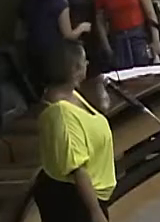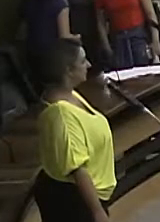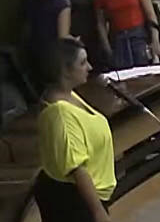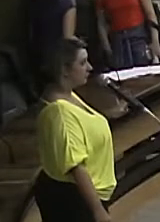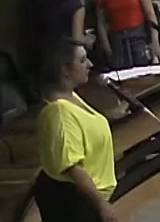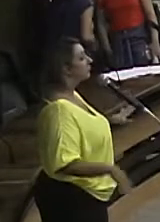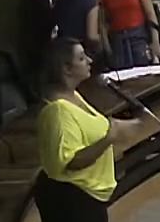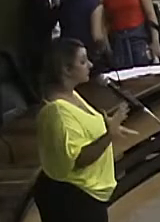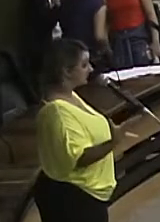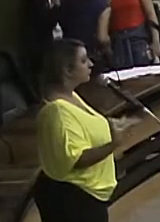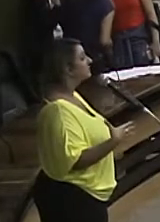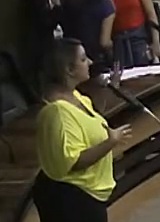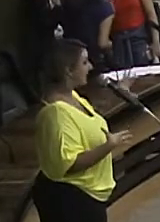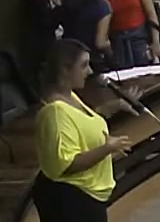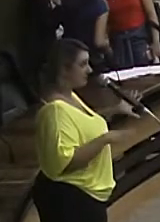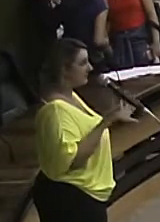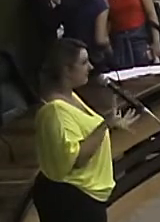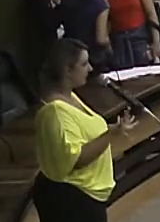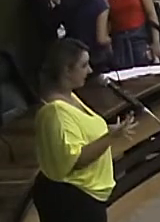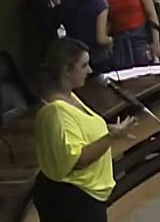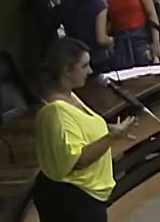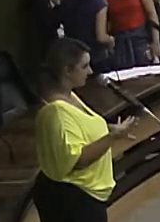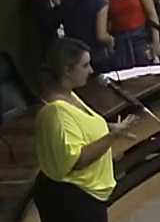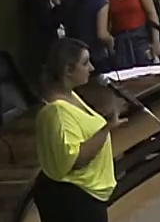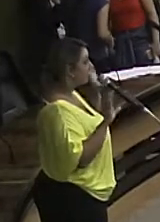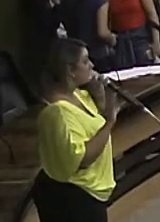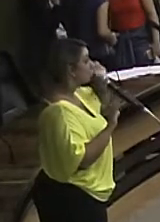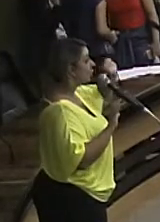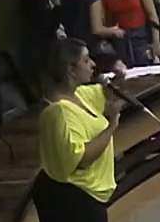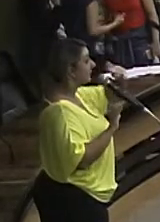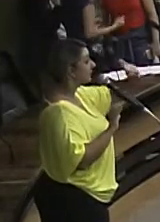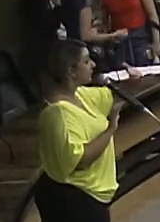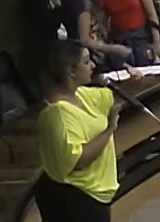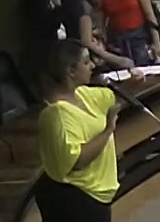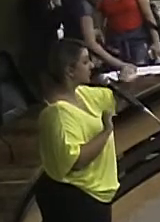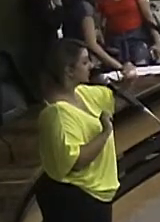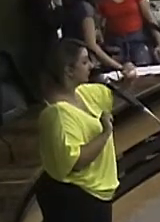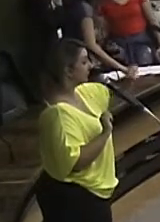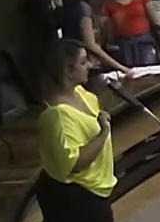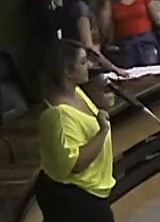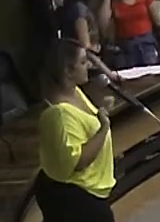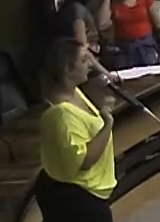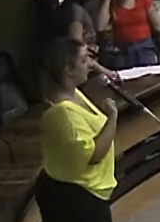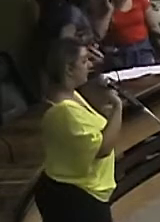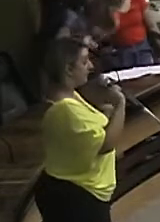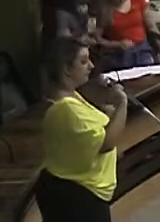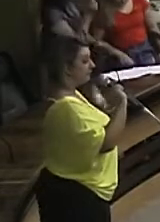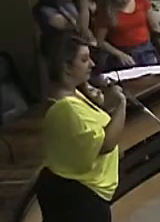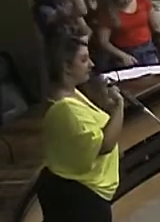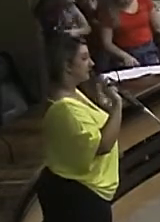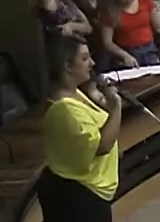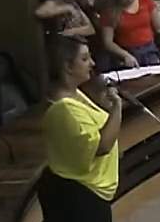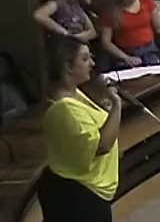Tanto uma quanto outra, tanto os sinais também. O que não pode aqui, por exemplo, eu vou fazer Ana